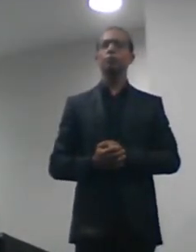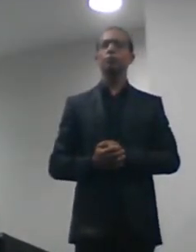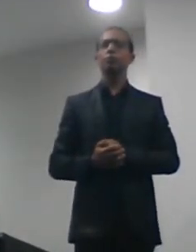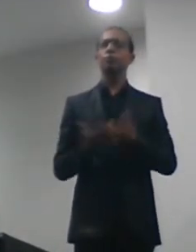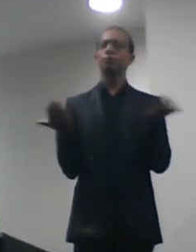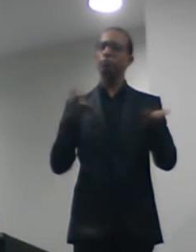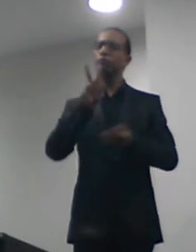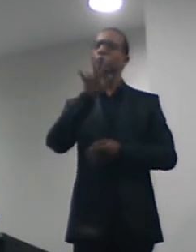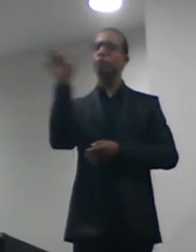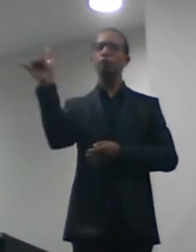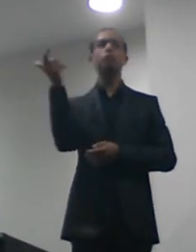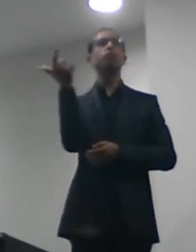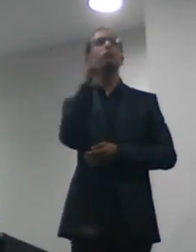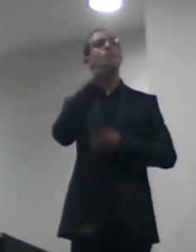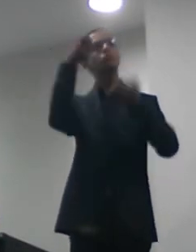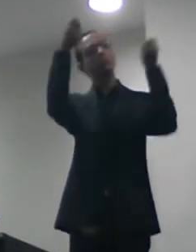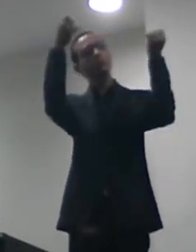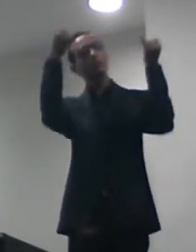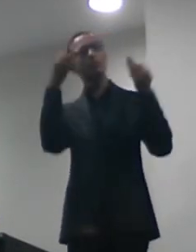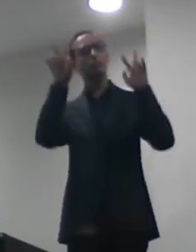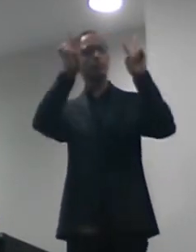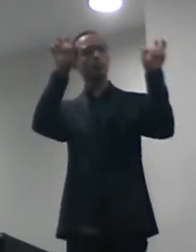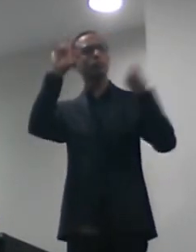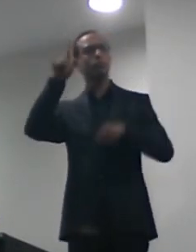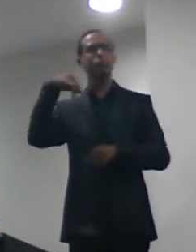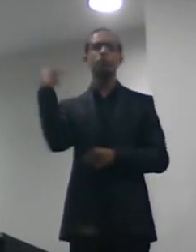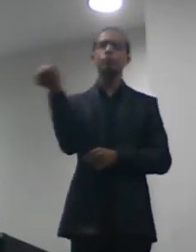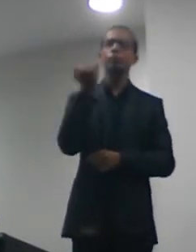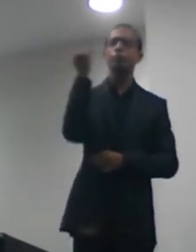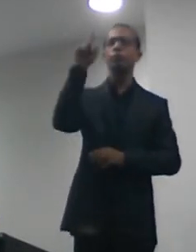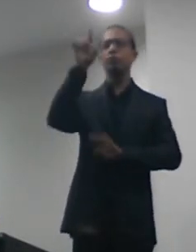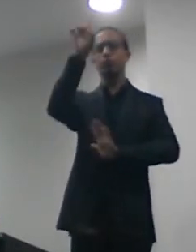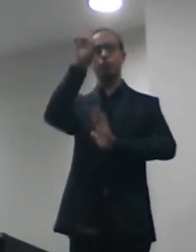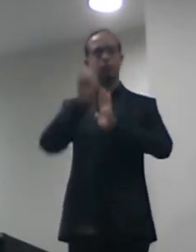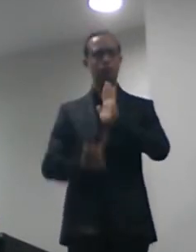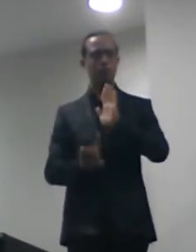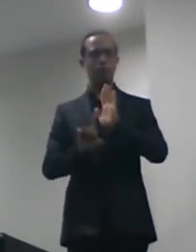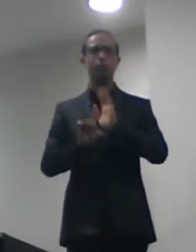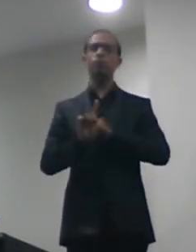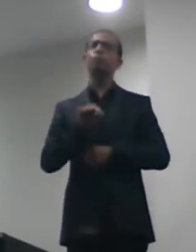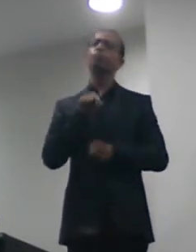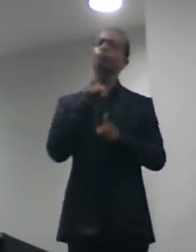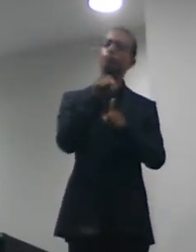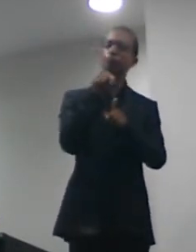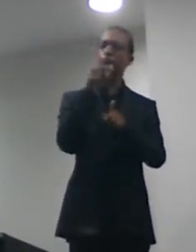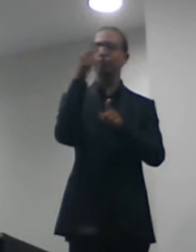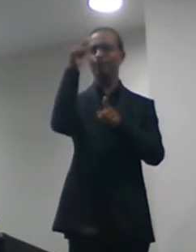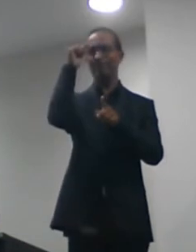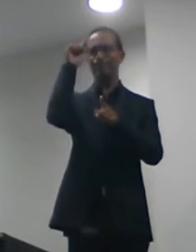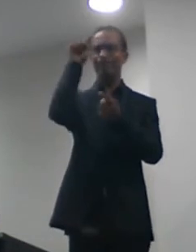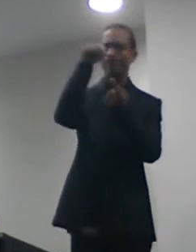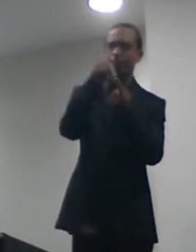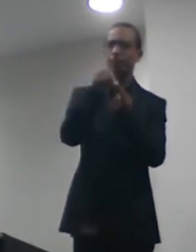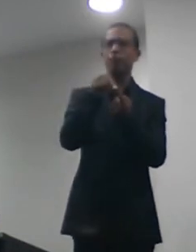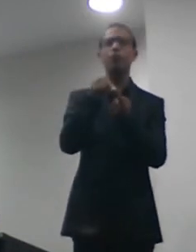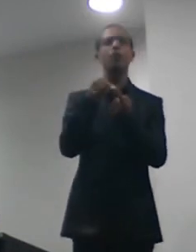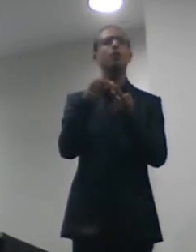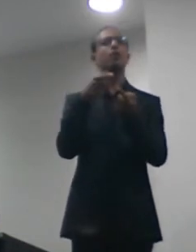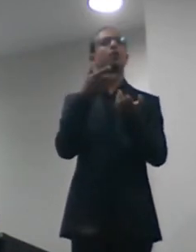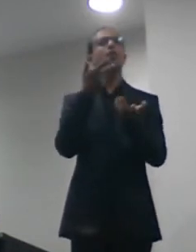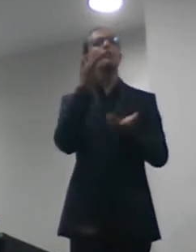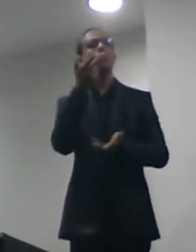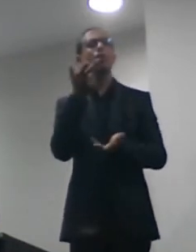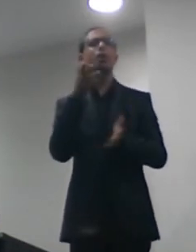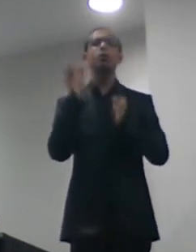vamos conseguir falar agora sobre um tema muito importante, que é o direito. Essa é a ideia. Muito se fala em